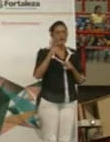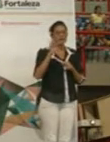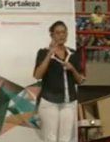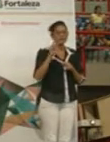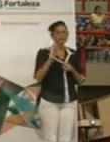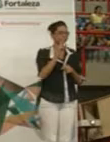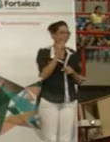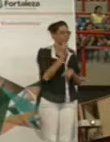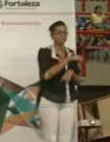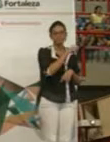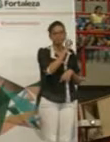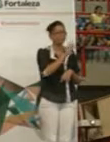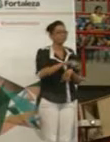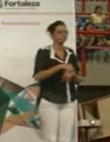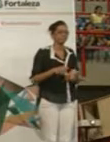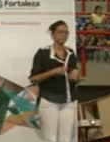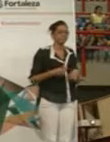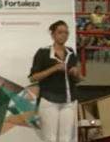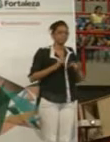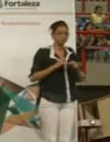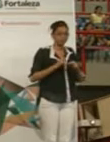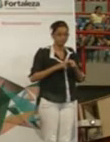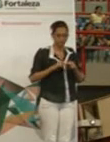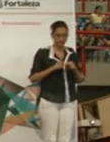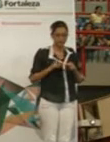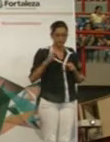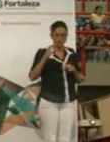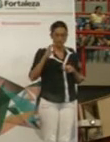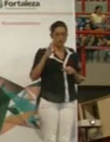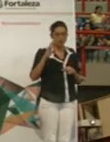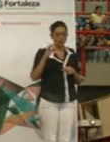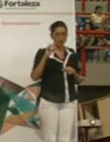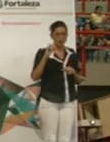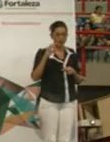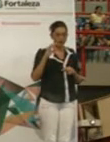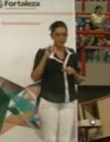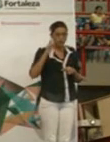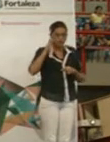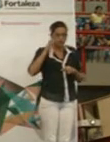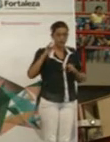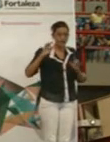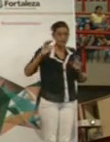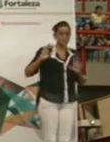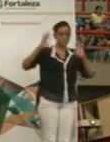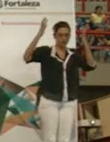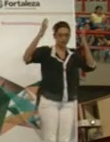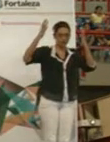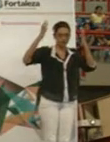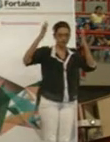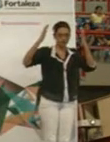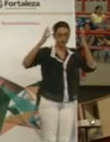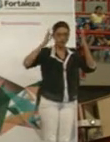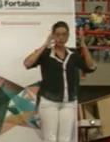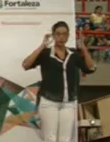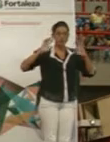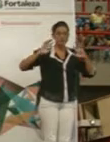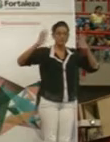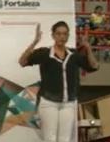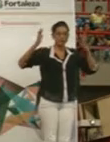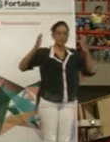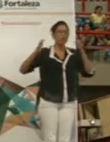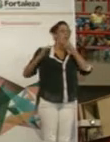Porque durante a festa, para a celebração da vitória da Croácia, por ter se classificado para o Brasil, ele fez um